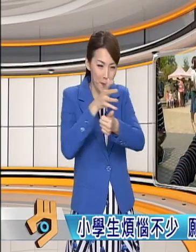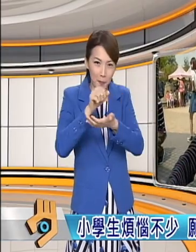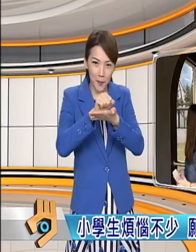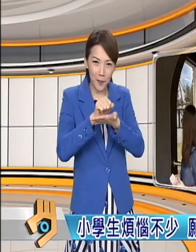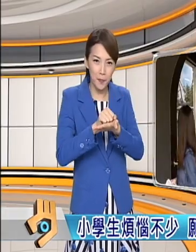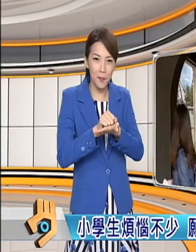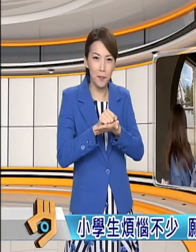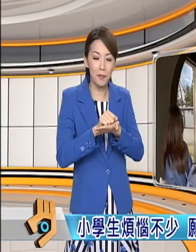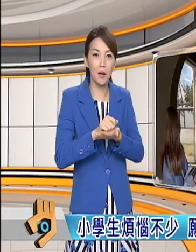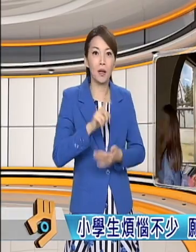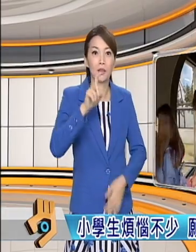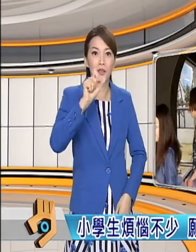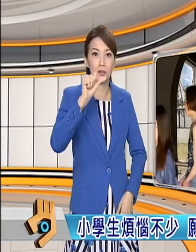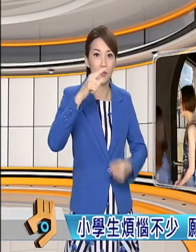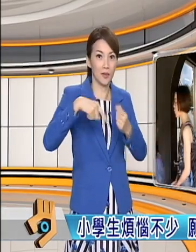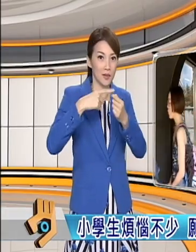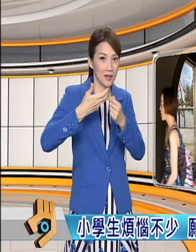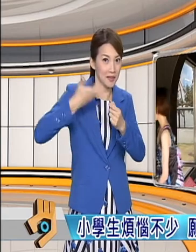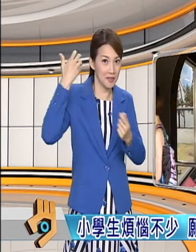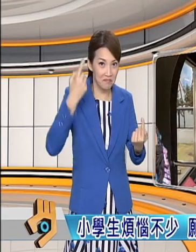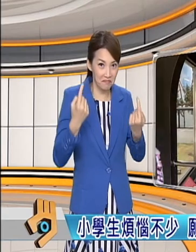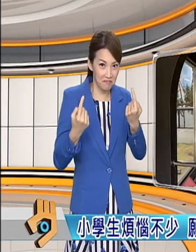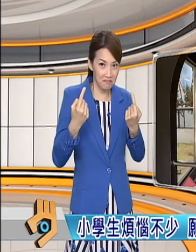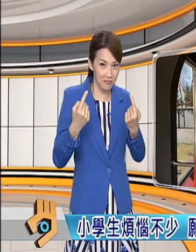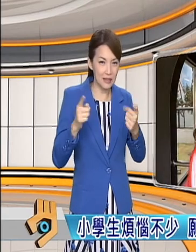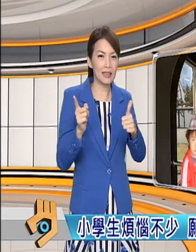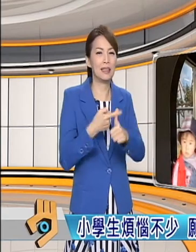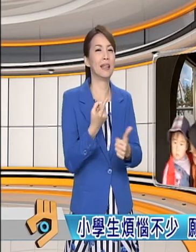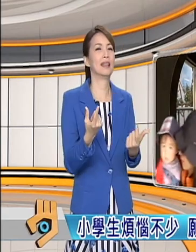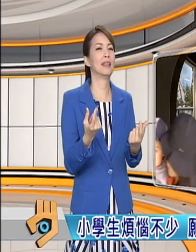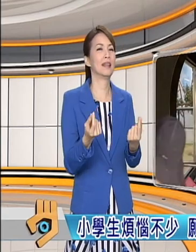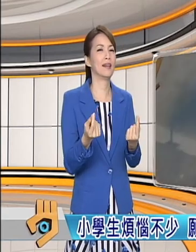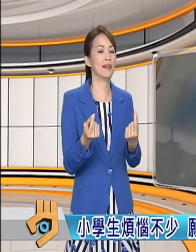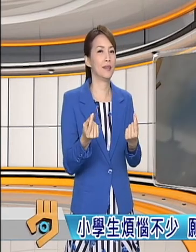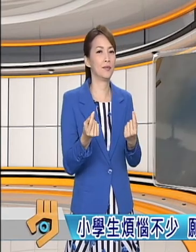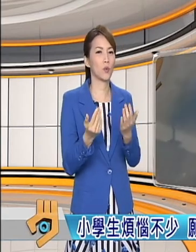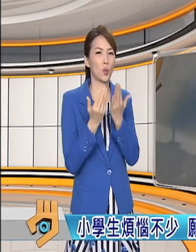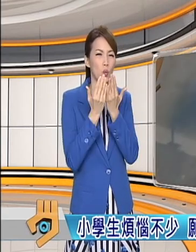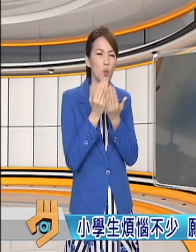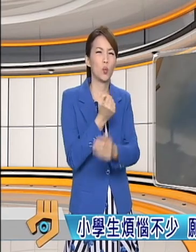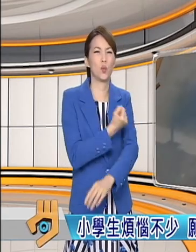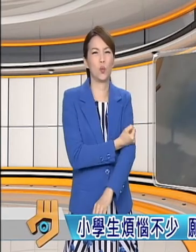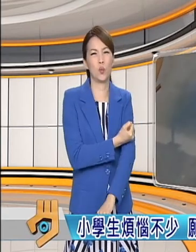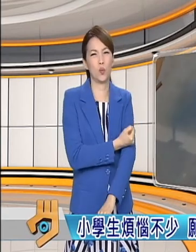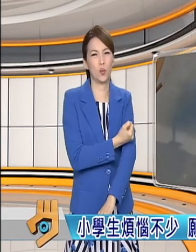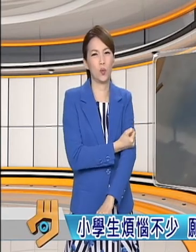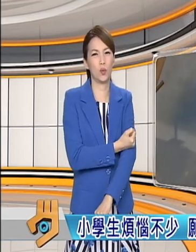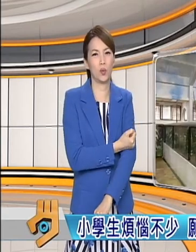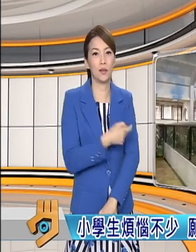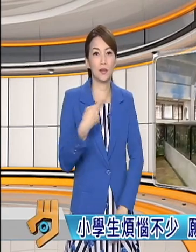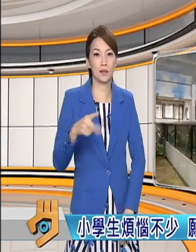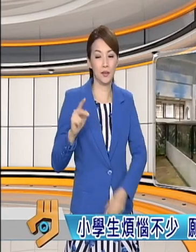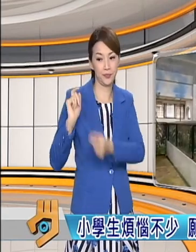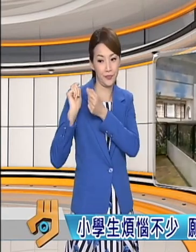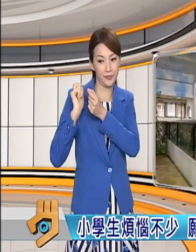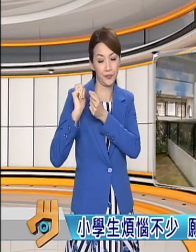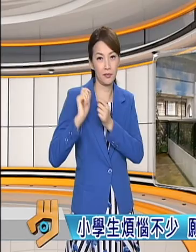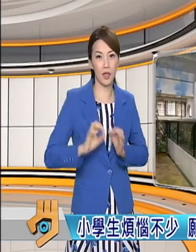调查，发现到排名第一的都跟功课有关。而随着肠病毒